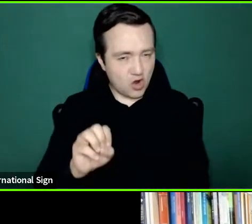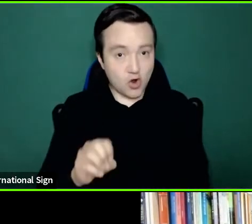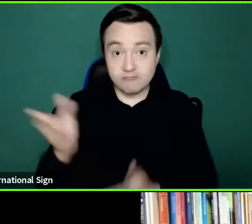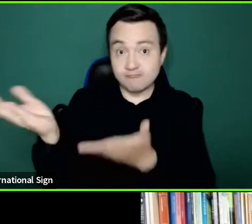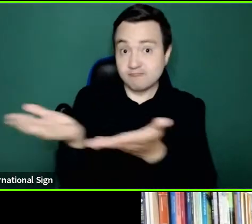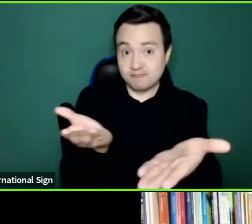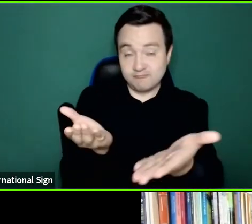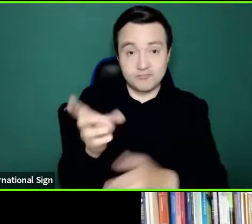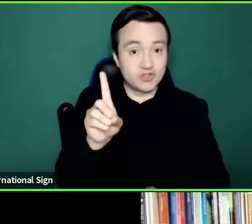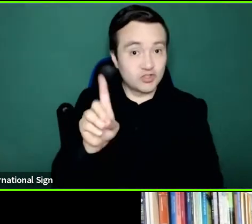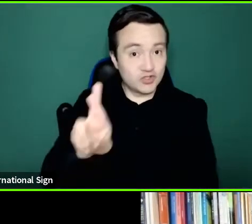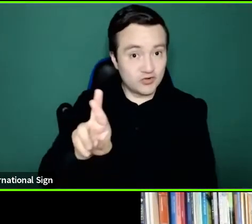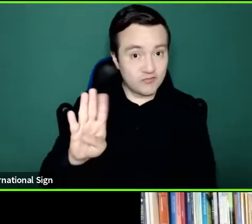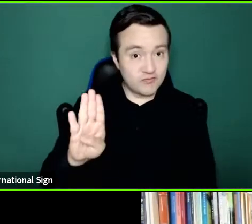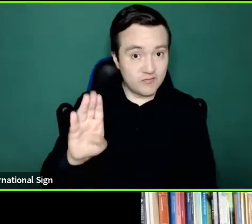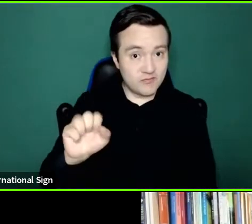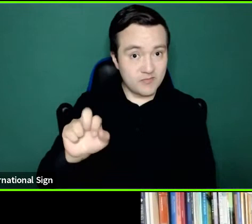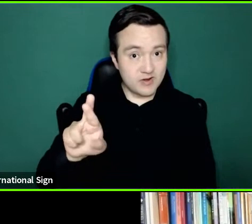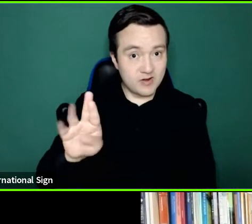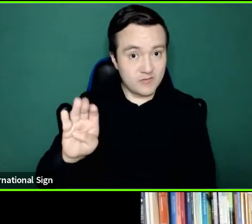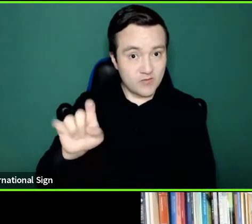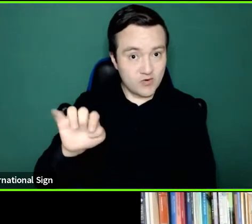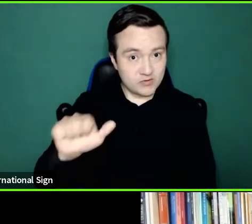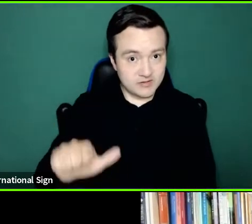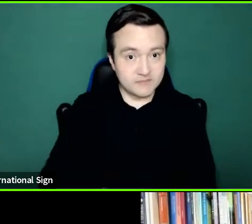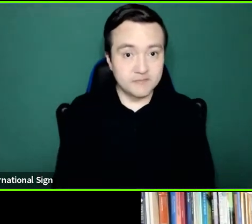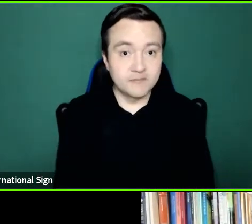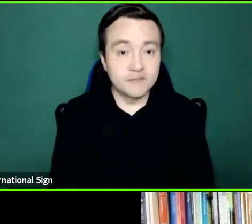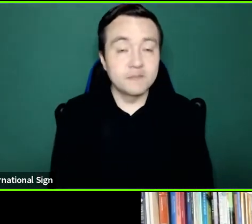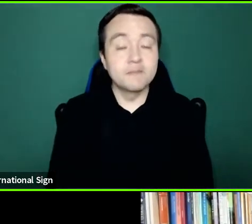James. Buenos dias a todas